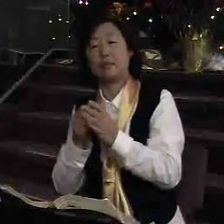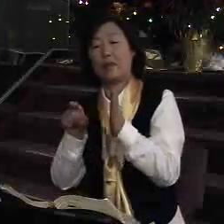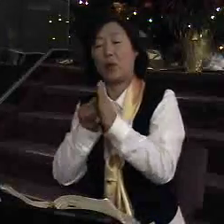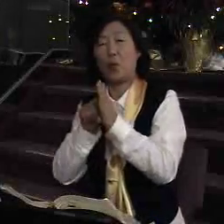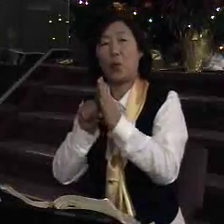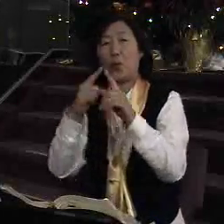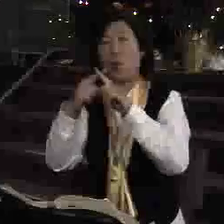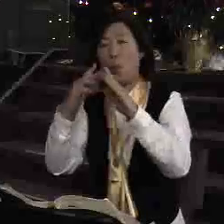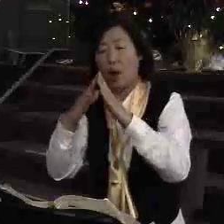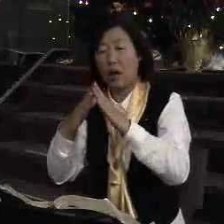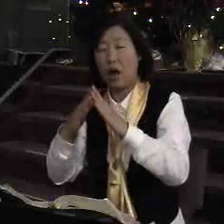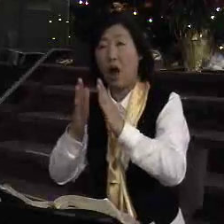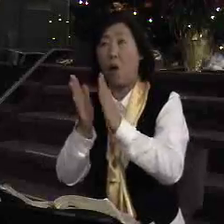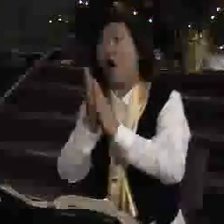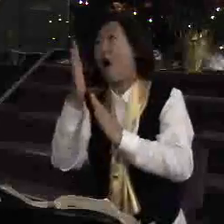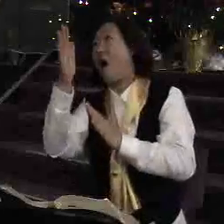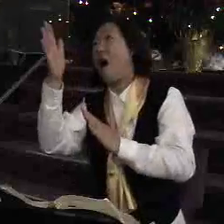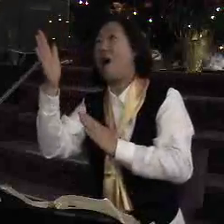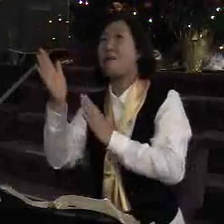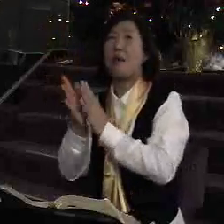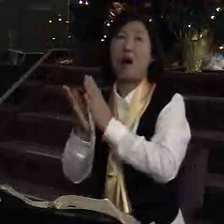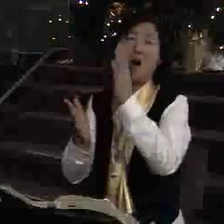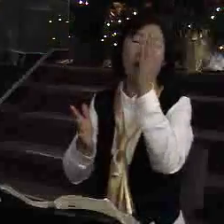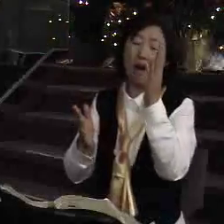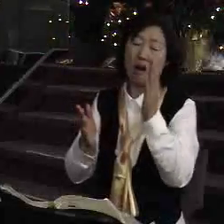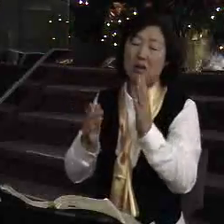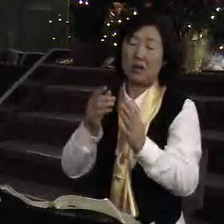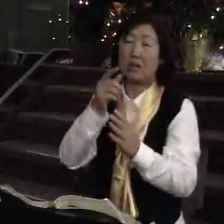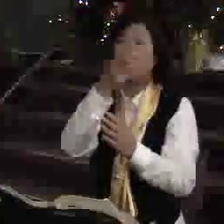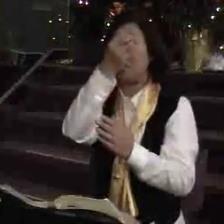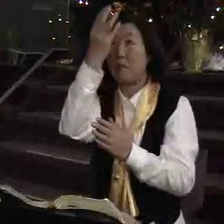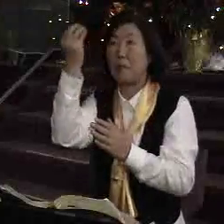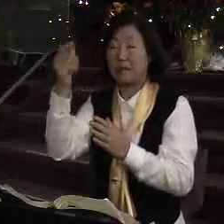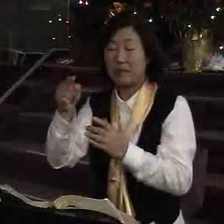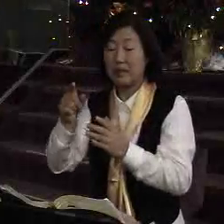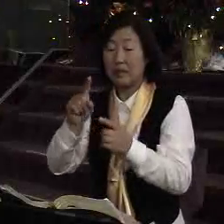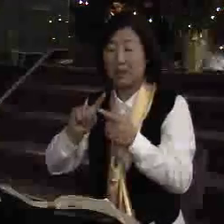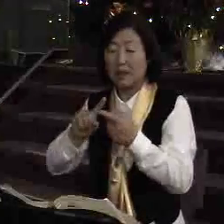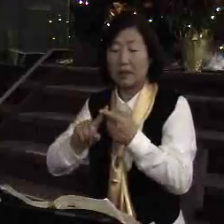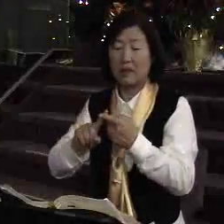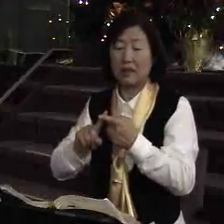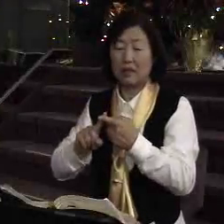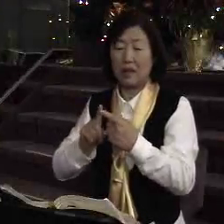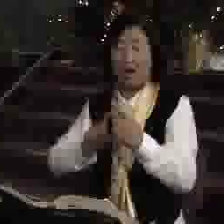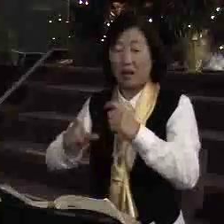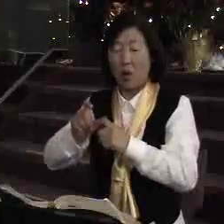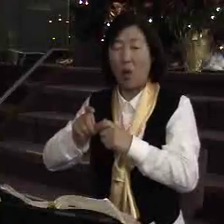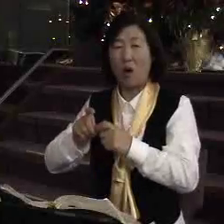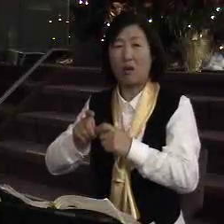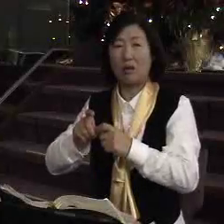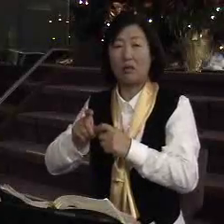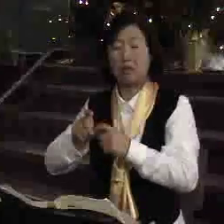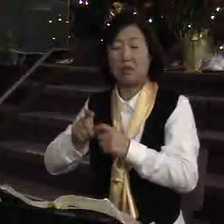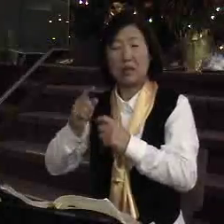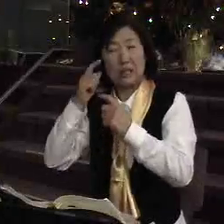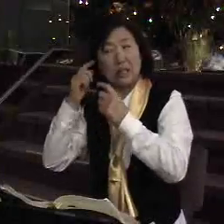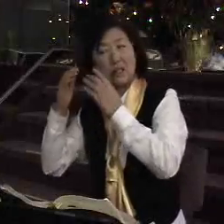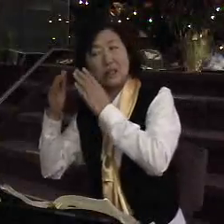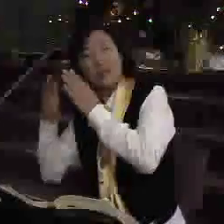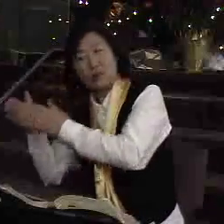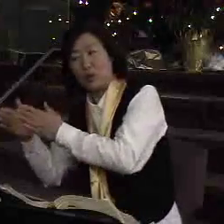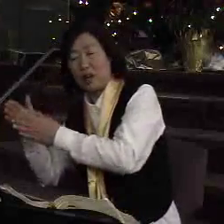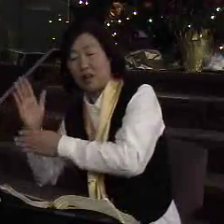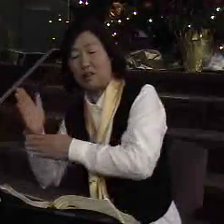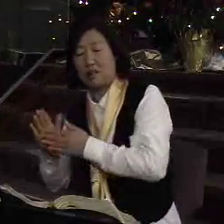교회가 이제 화려함, 번쩍번쩍인 그런 것에 더욱더 이제 넘버 게임에 더욱더 우리가 이제 기울이게